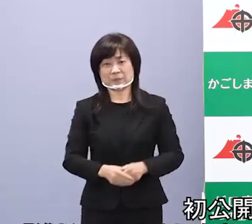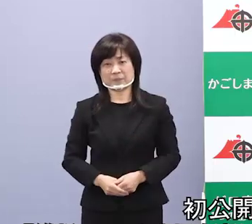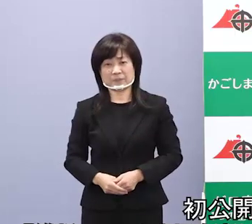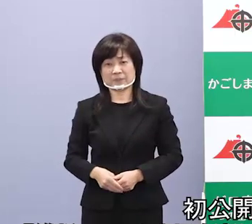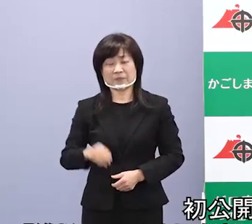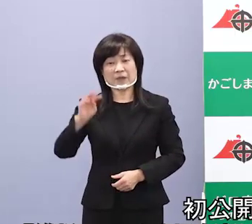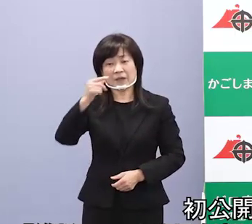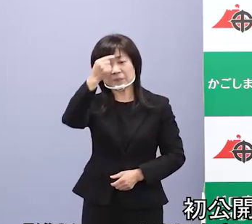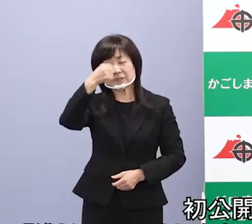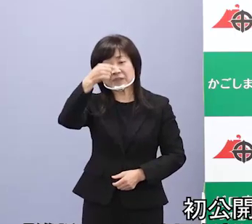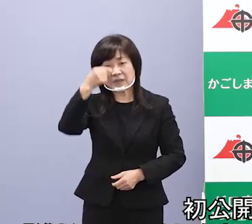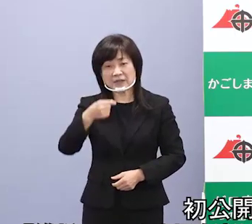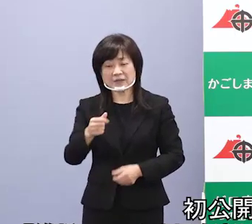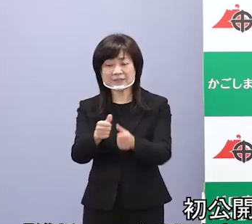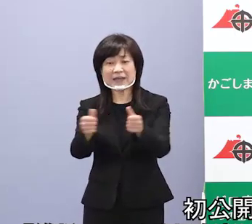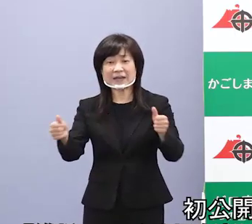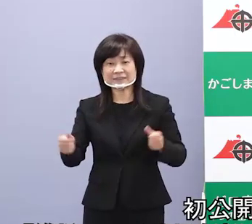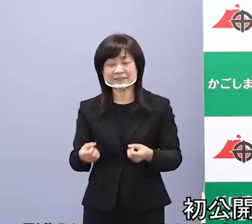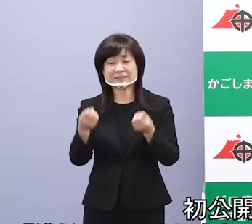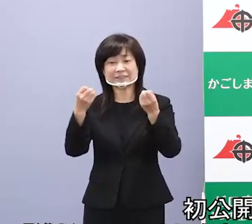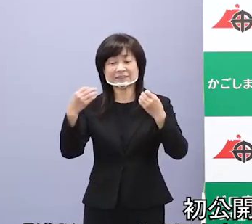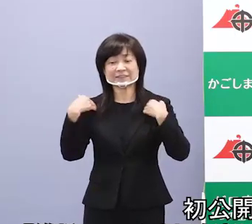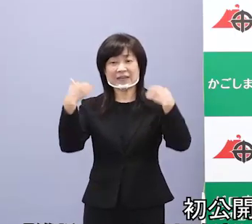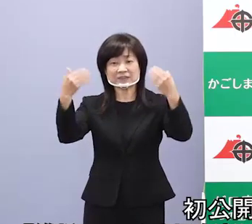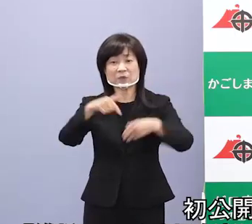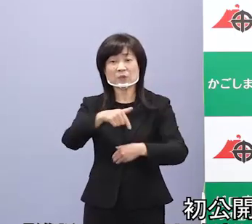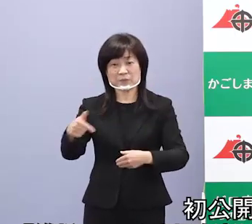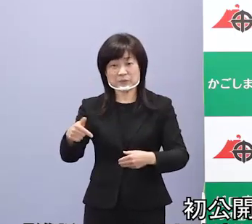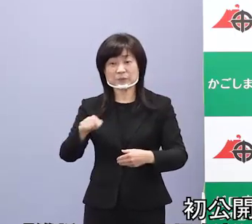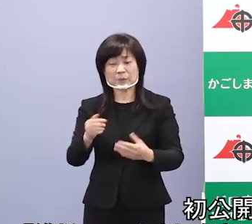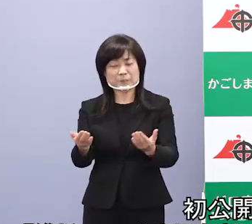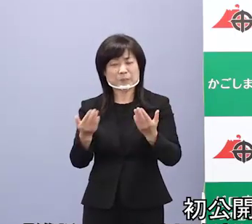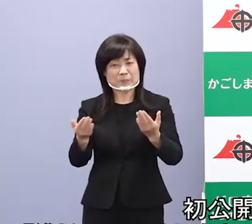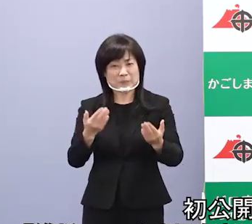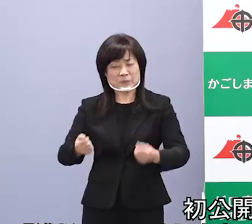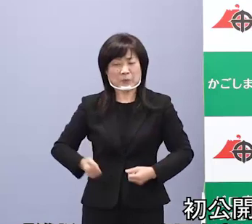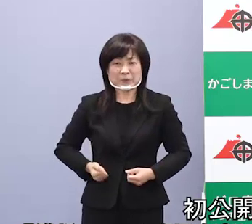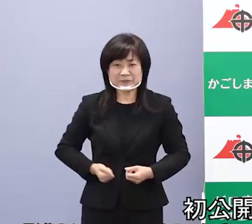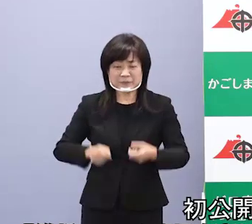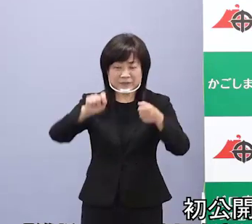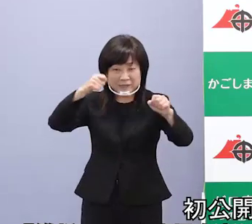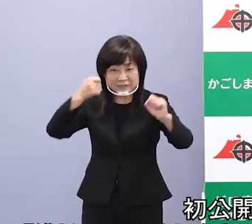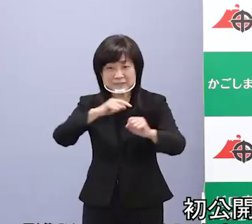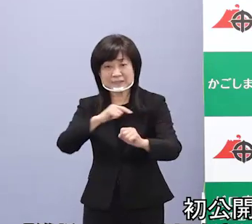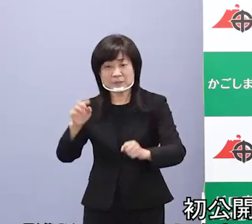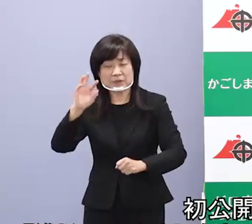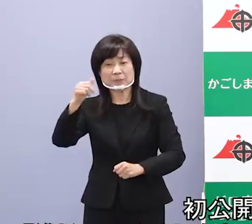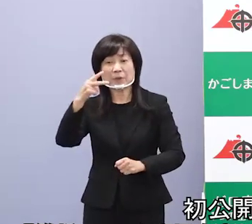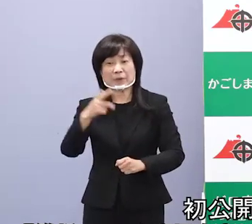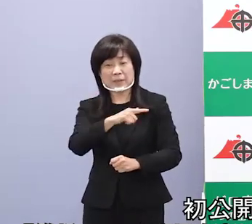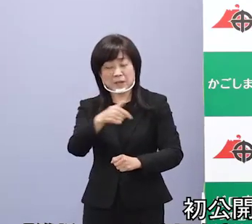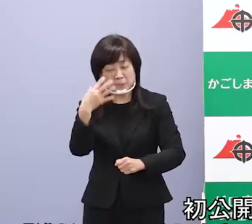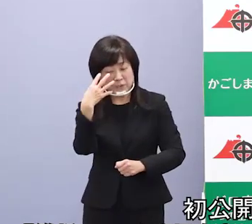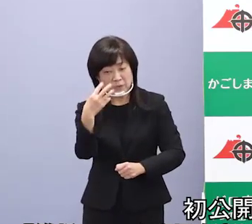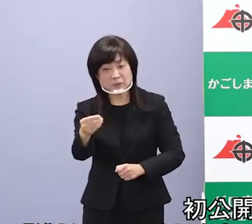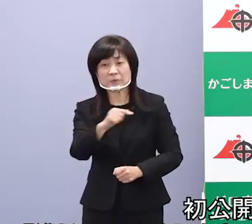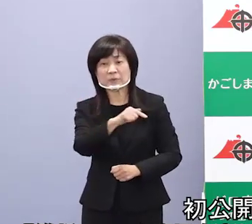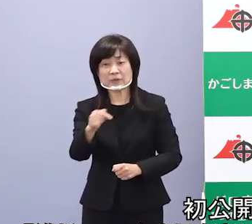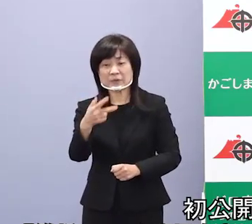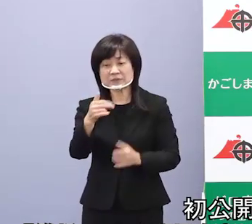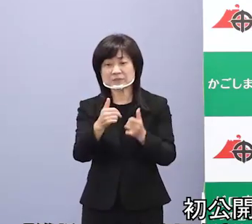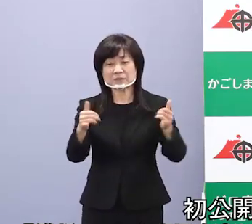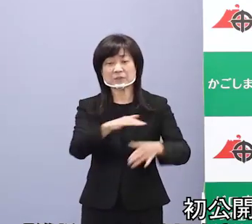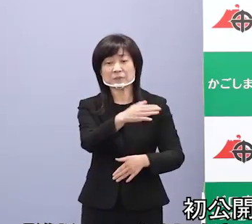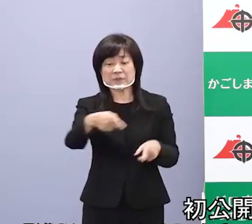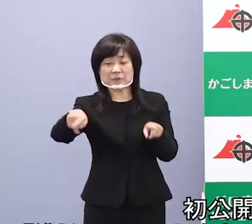実男子新体操部の皆さんがキレのある演技やコミカルな演出で本市の多彩な魅力を市民の